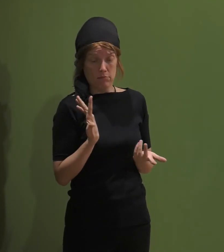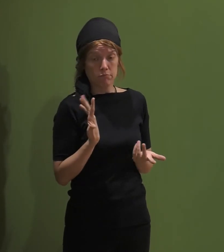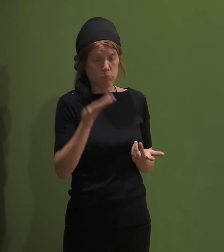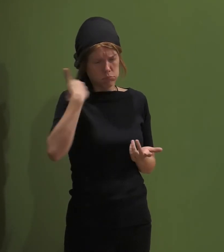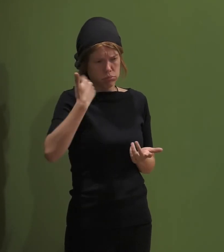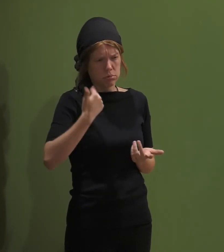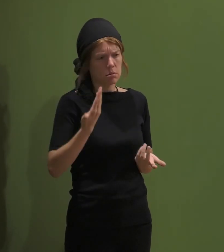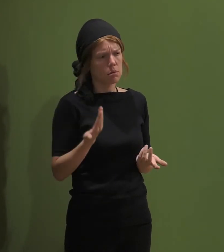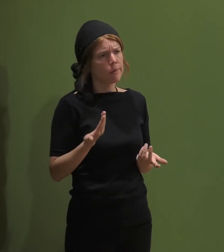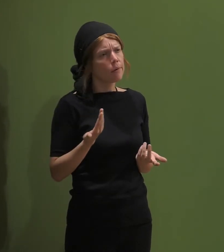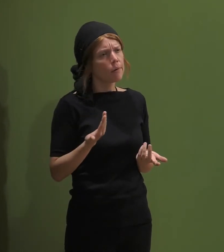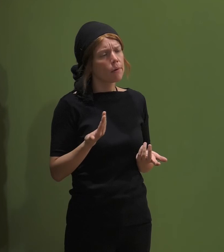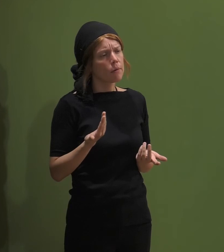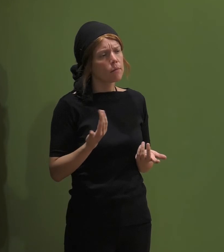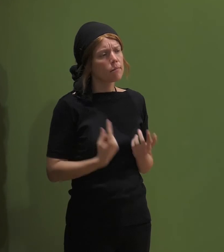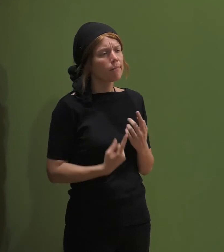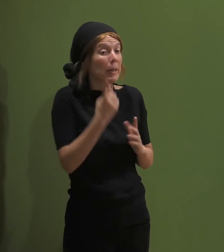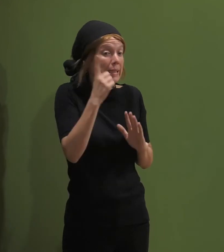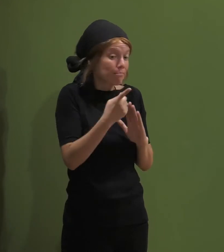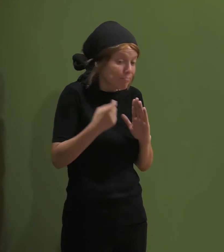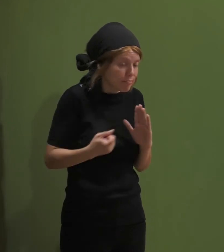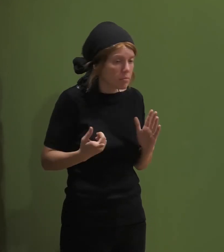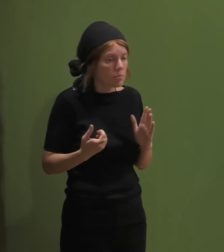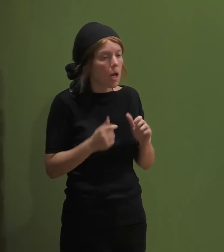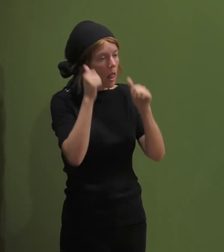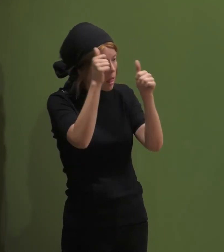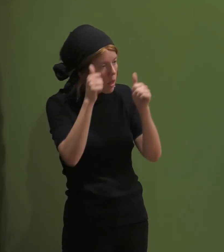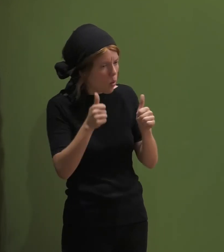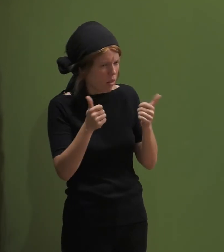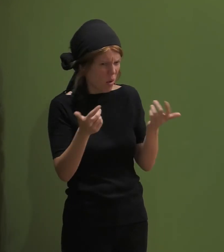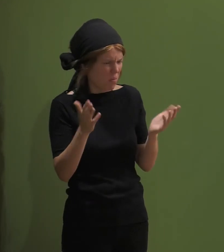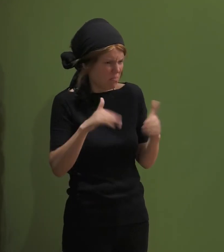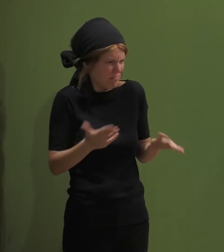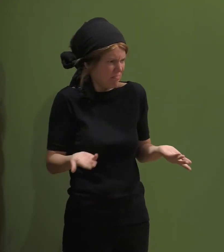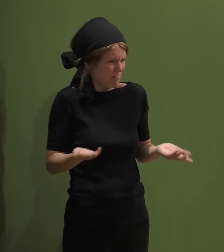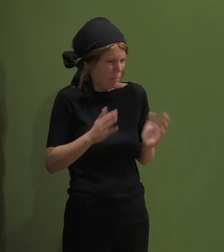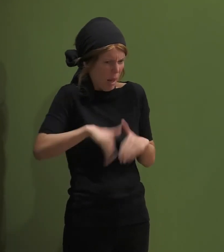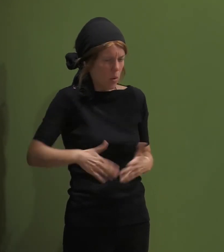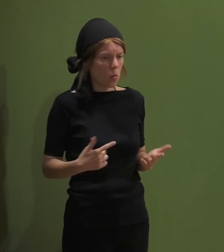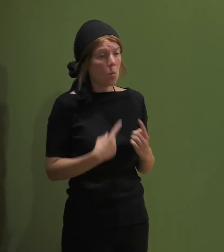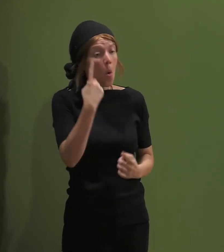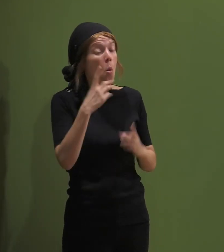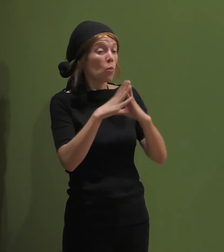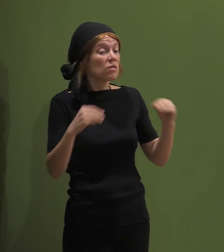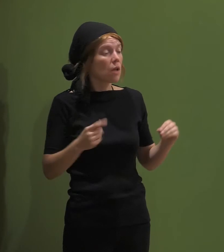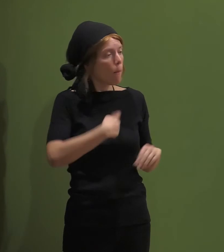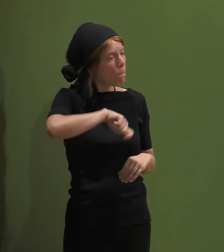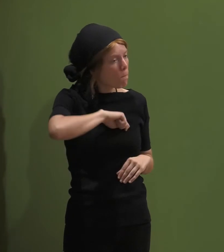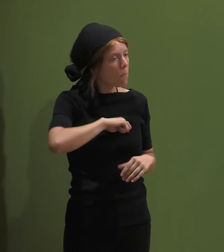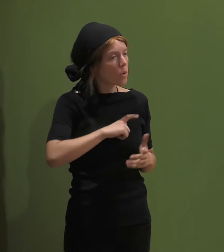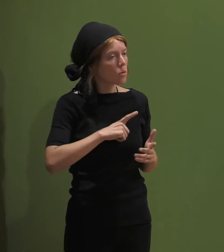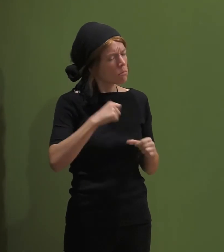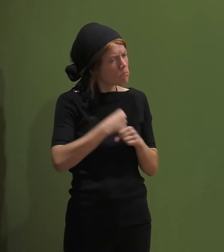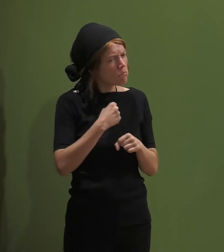tiempo, que, excepto algunas muy concretas, la titulación es lo de menos. En algunas universidades españolas, los